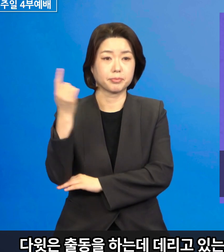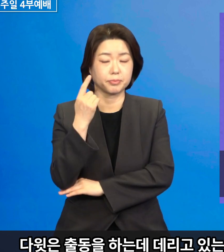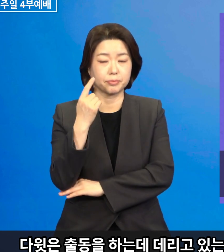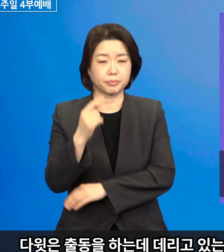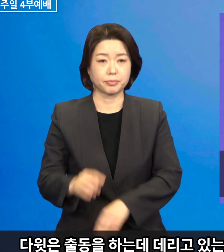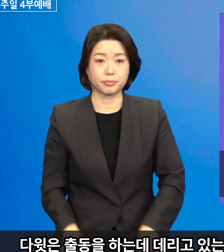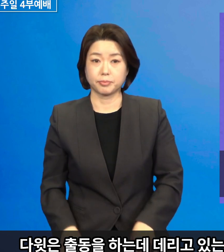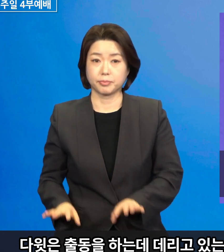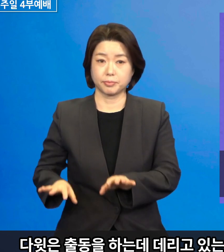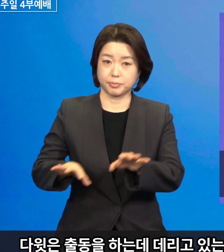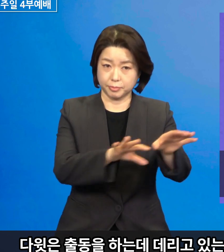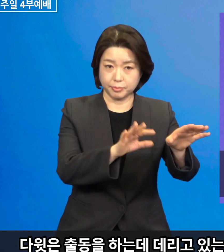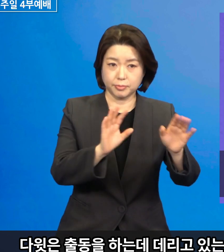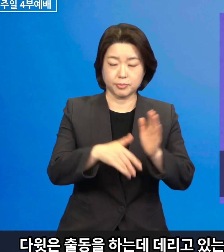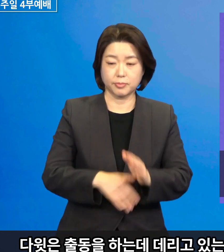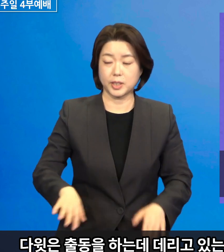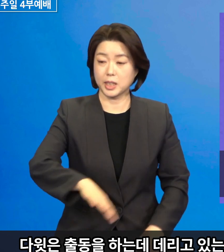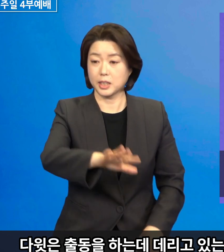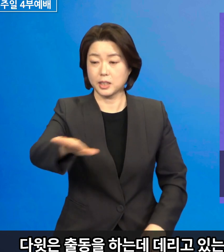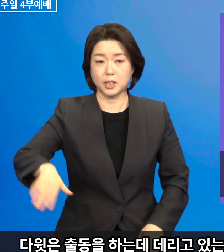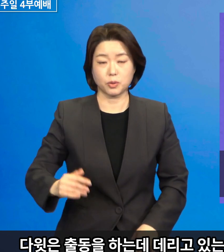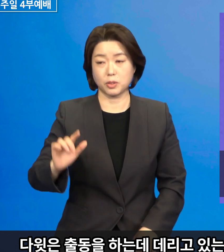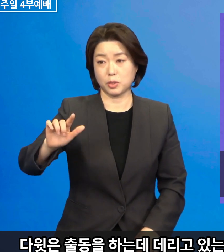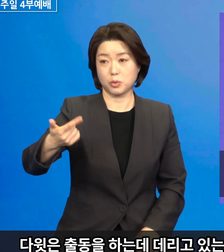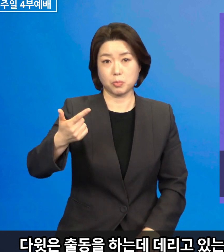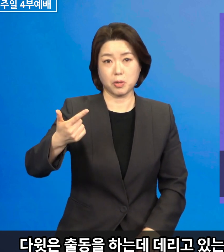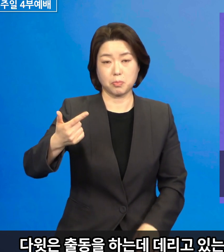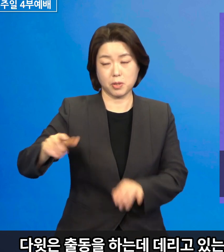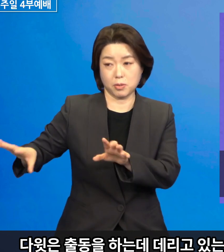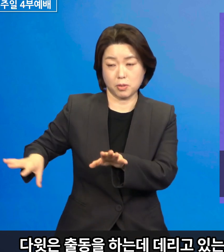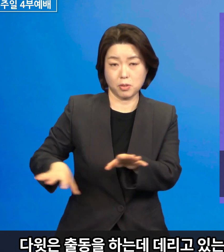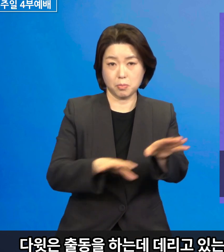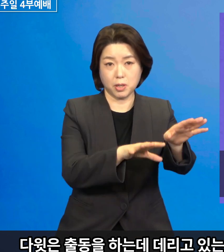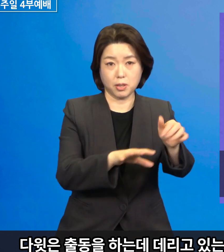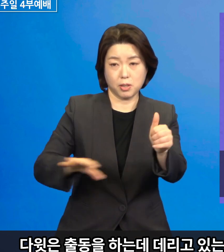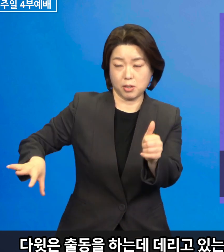출동을 하는데 데리고 있는 부하 600명을 거느리고 출동합니다.